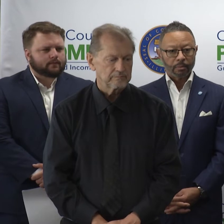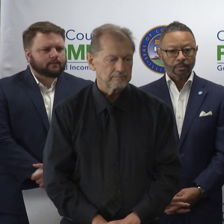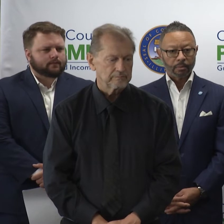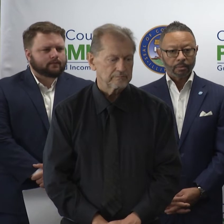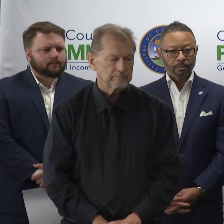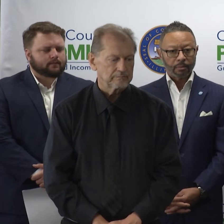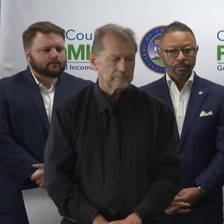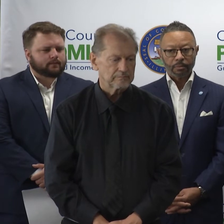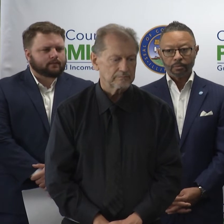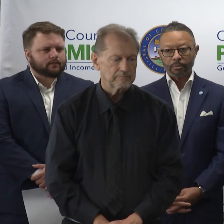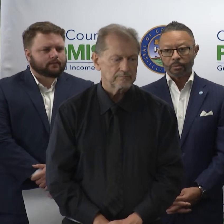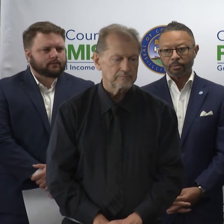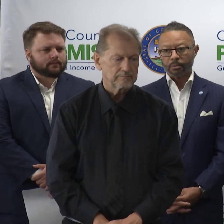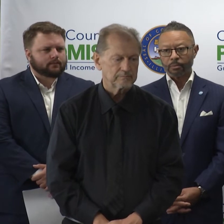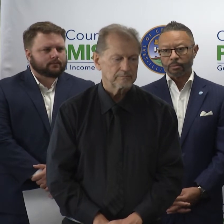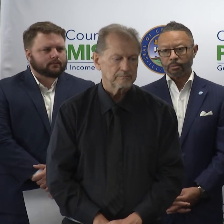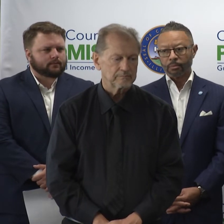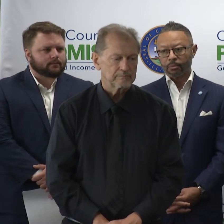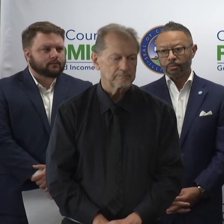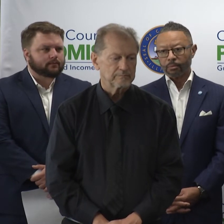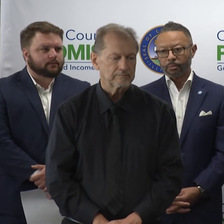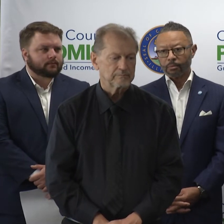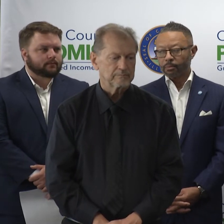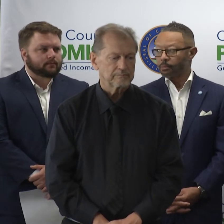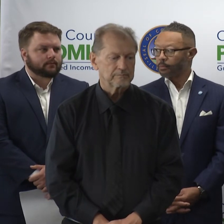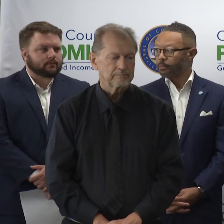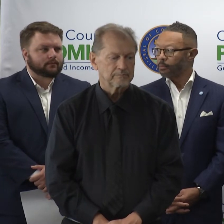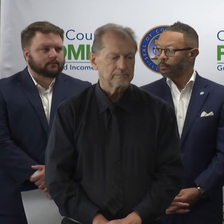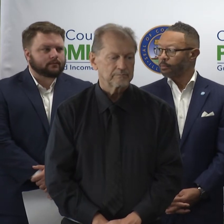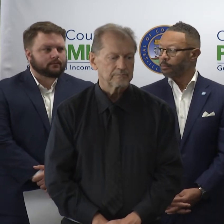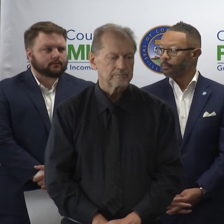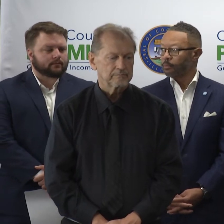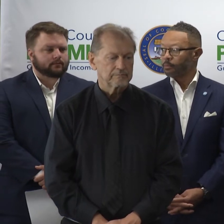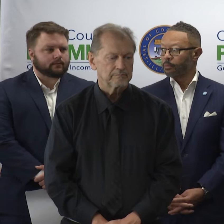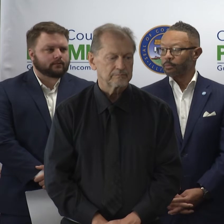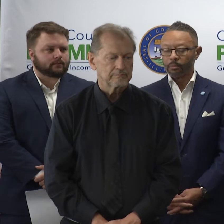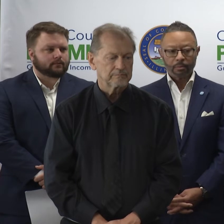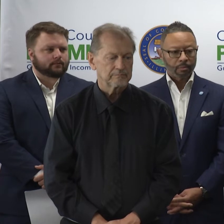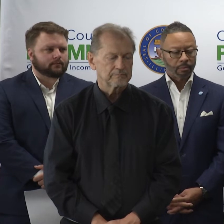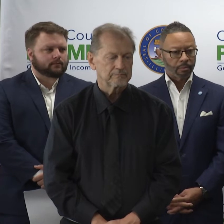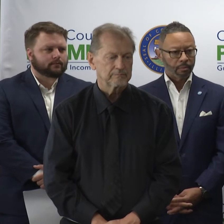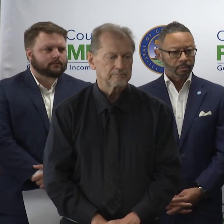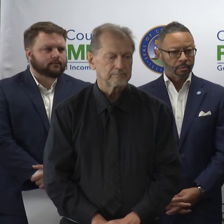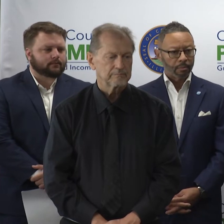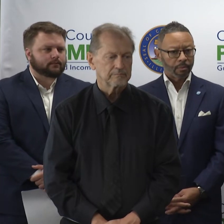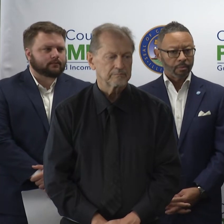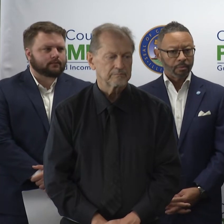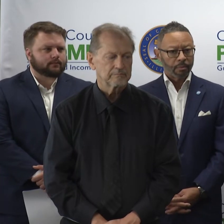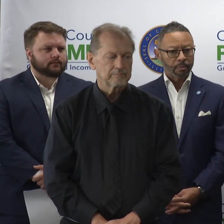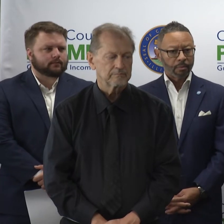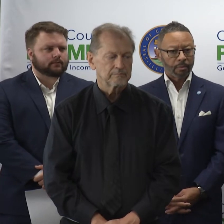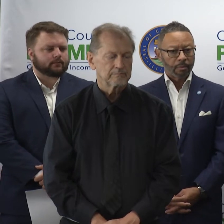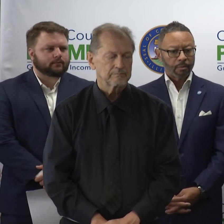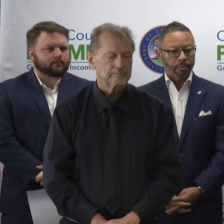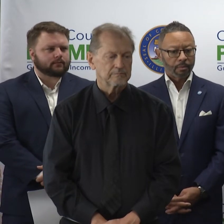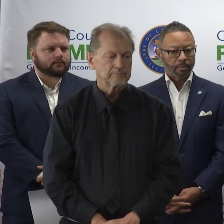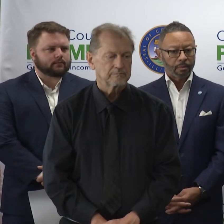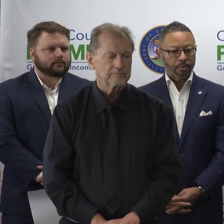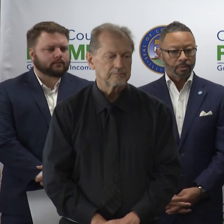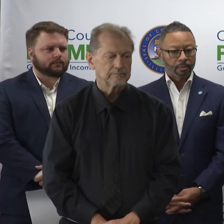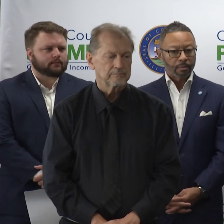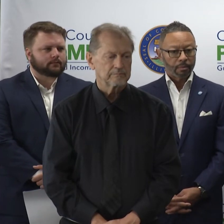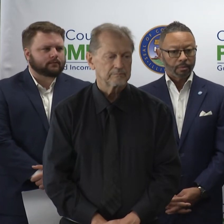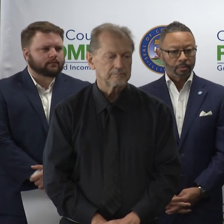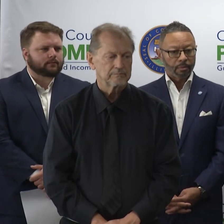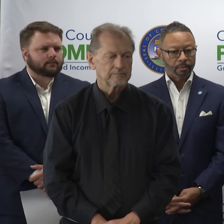materiales para correr la voz y llegar a tantas comunidades como sea posible. Si está pensando en presentar una solicitud, le